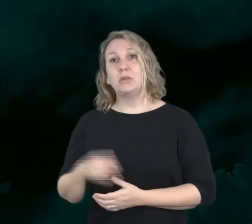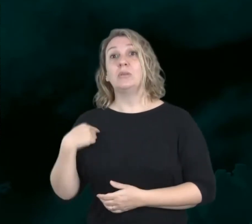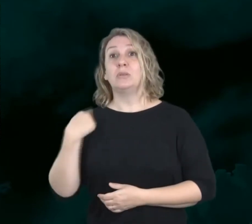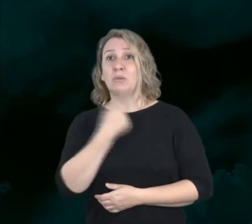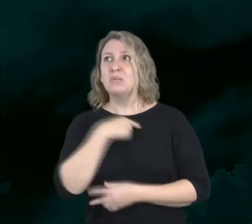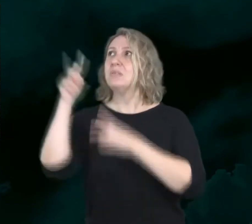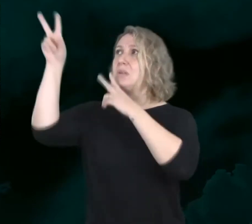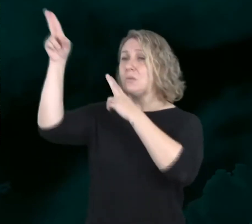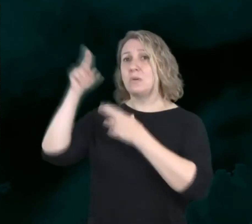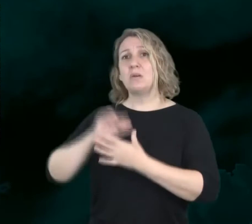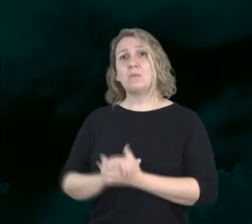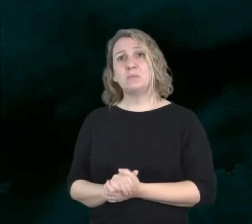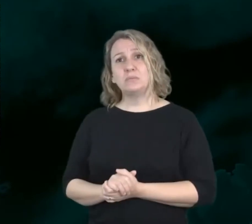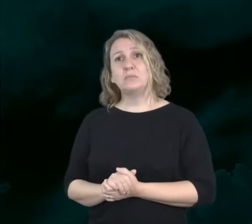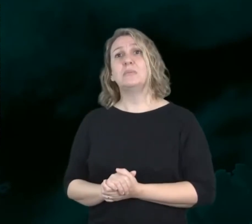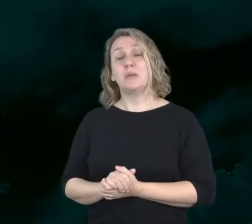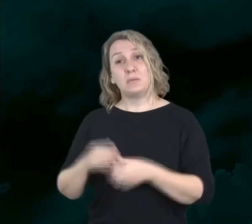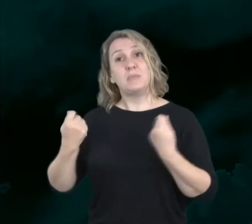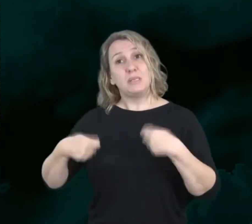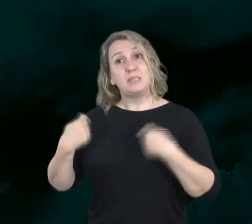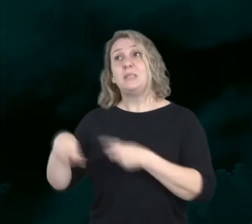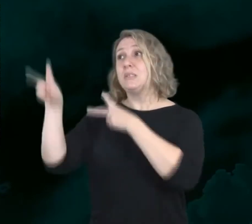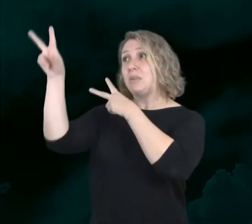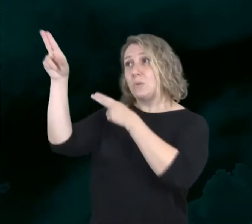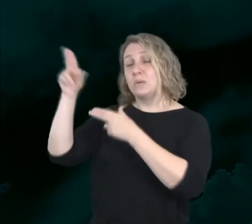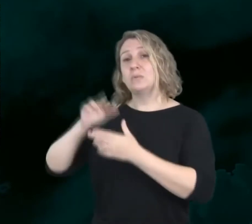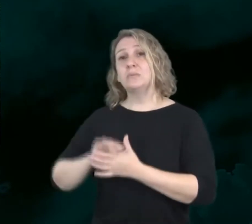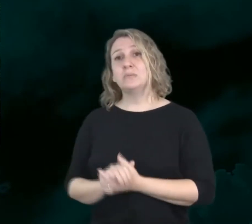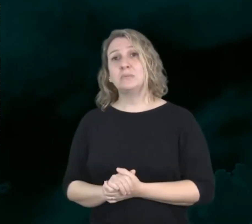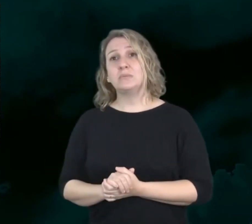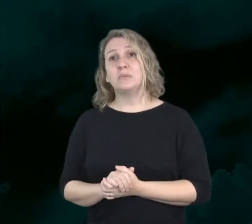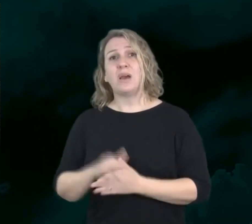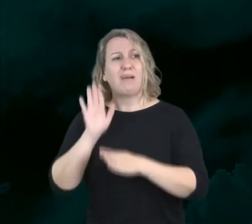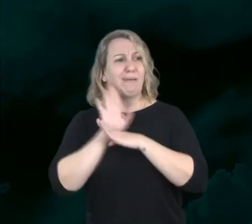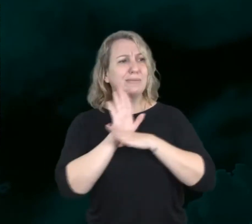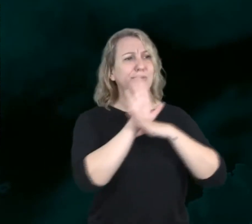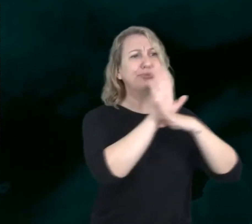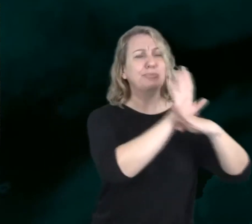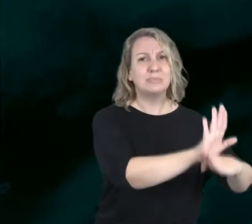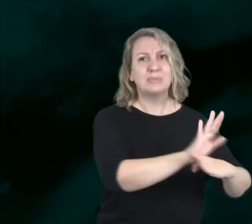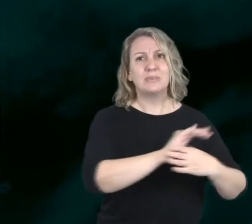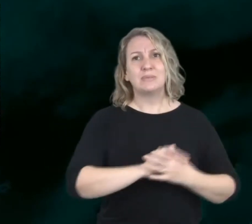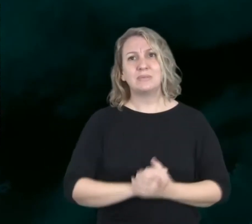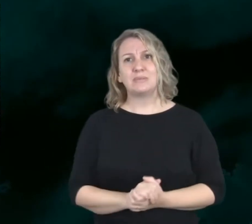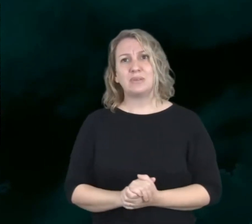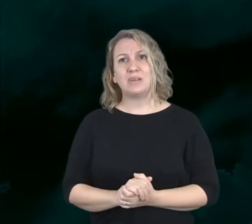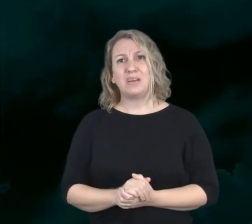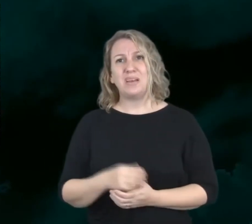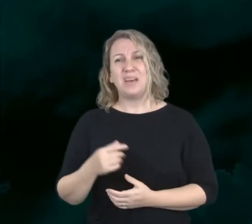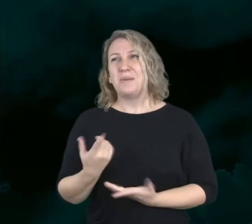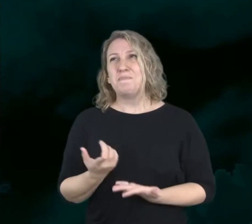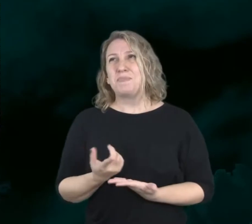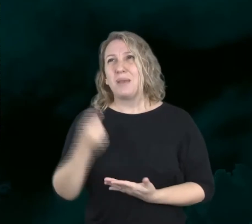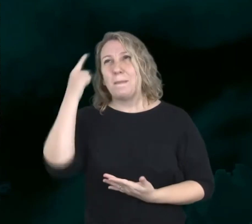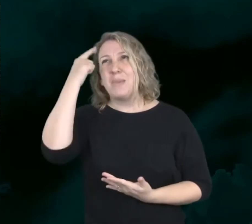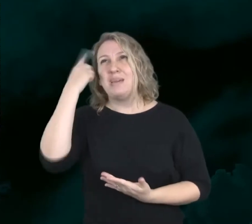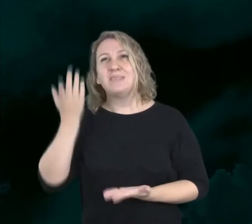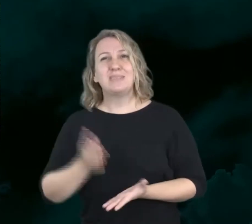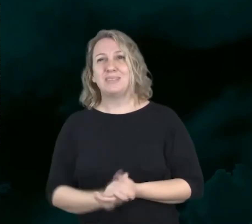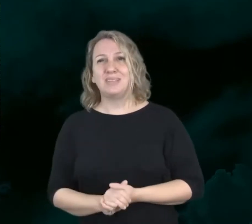não podemos nos doar para as outras pessoas. Vamos parar de querer só receber, né? Uma criança